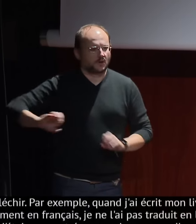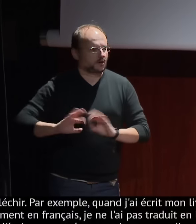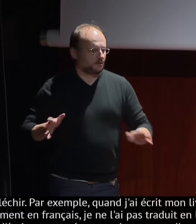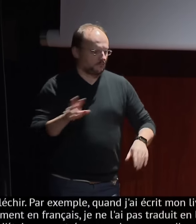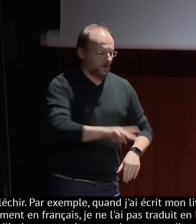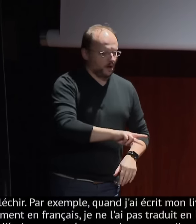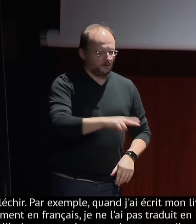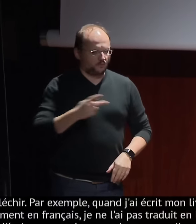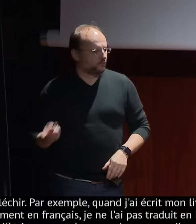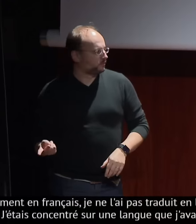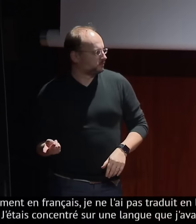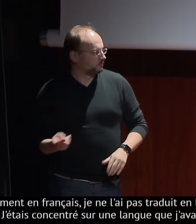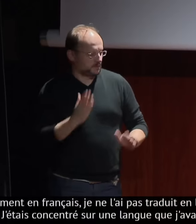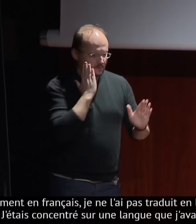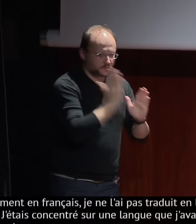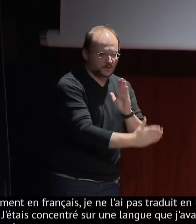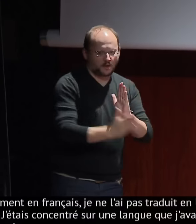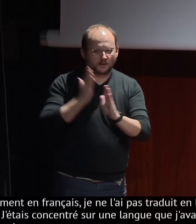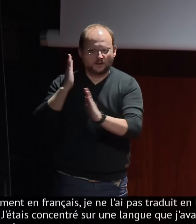nuancer.